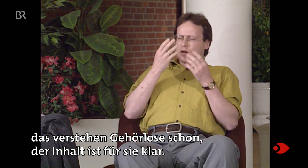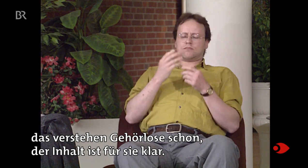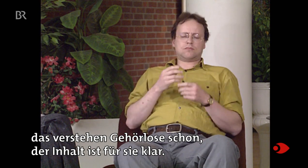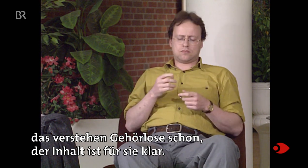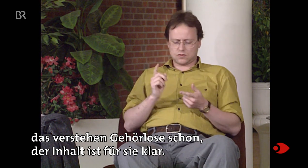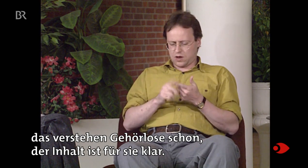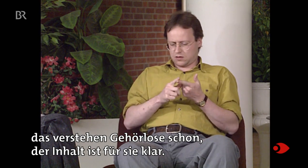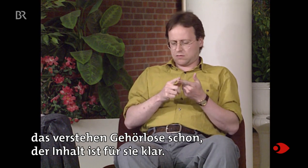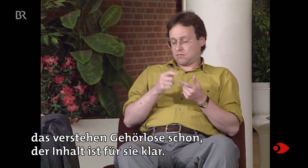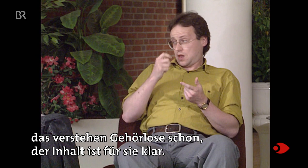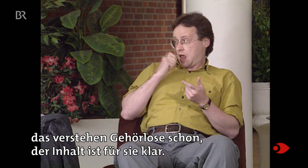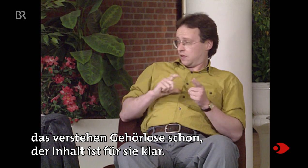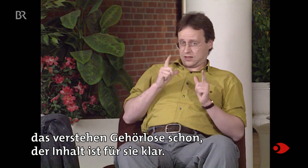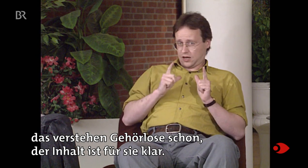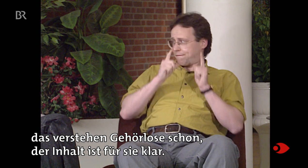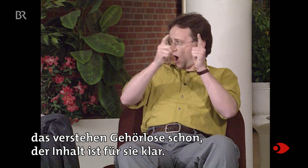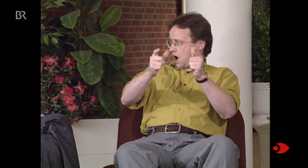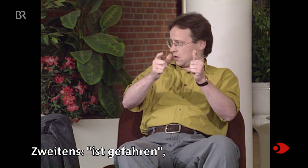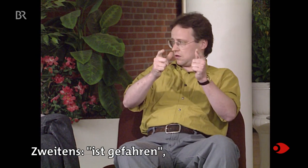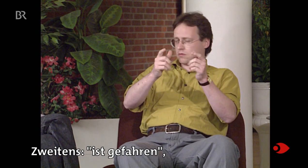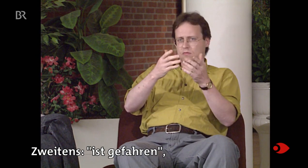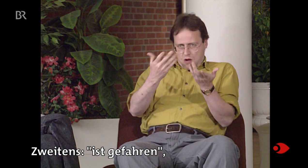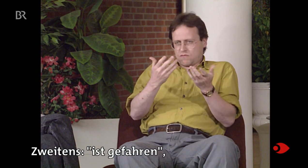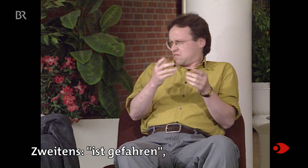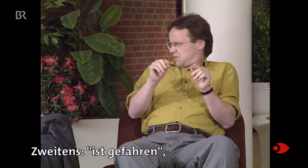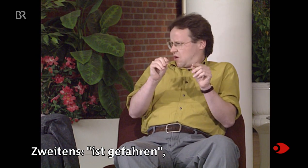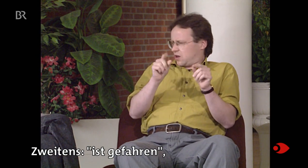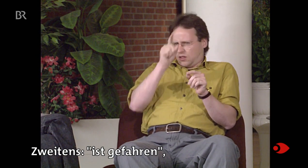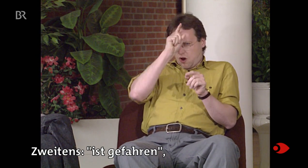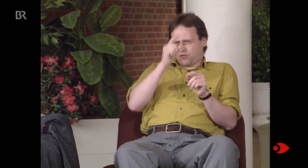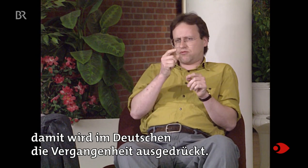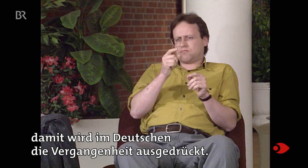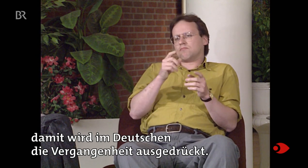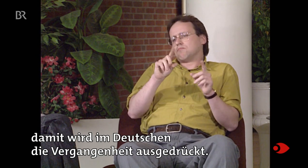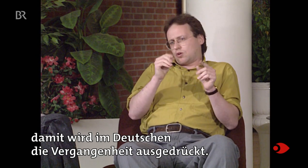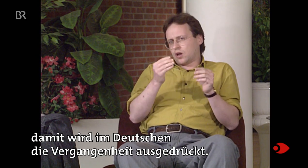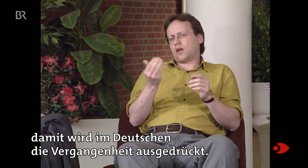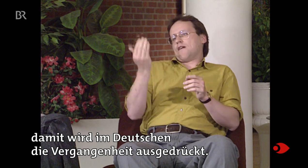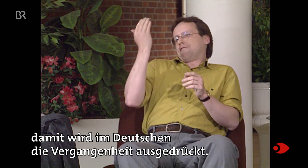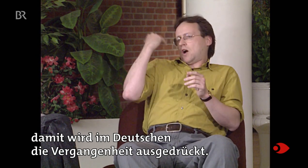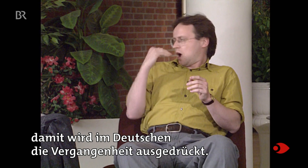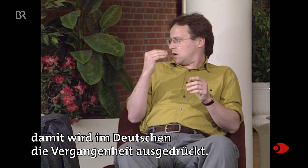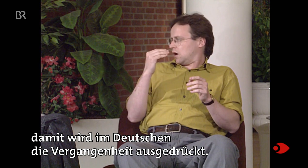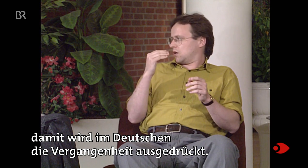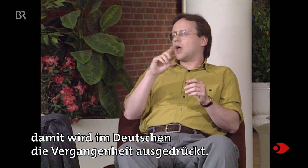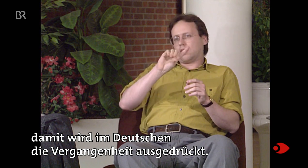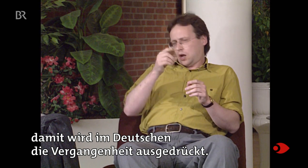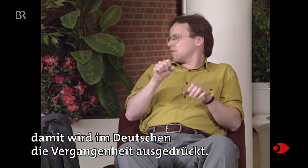verstehen Gehörlose schon. Der Inhalt ist für sie klar. Zweitens ist gefahren. Damit wird im Deutschen die Vergangenheit ausgedrückt.